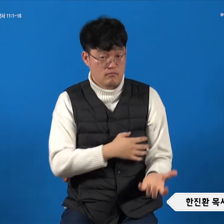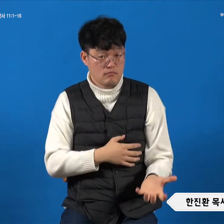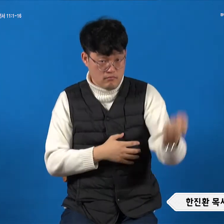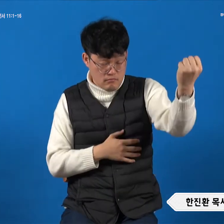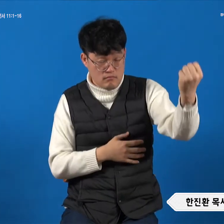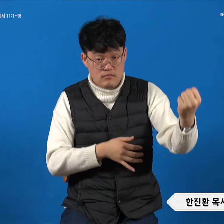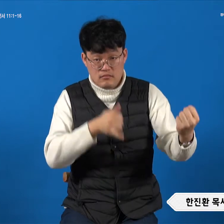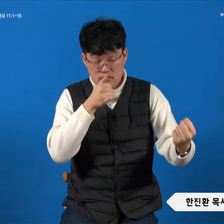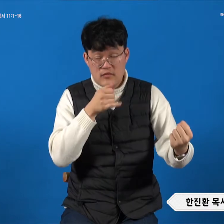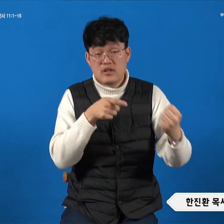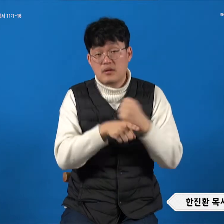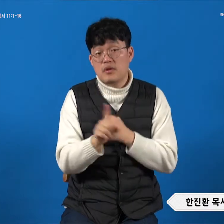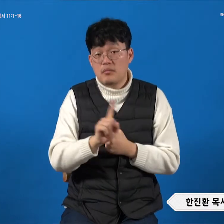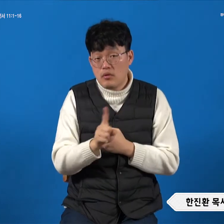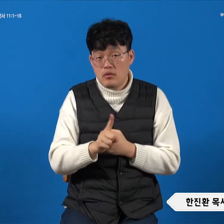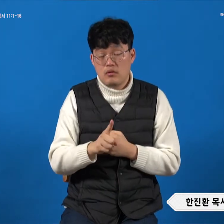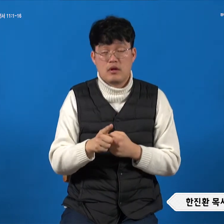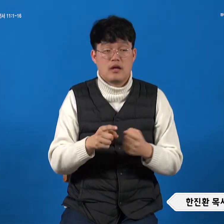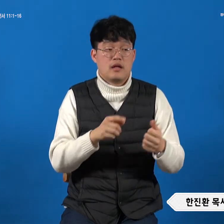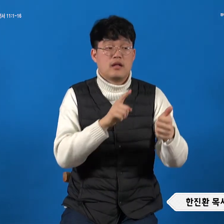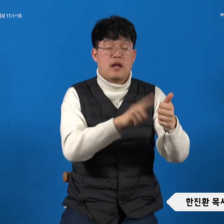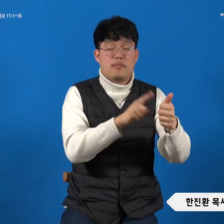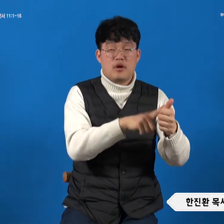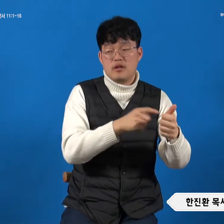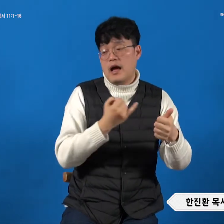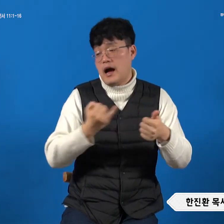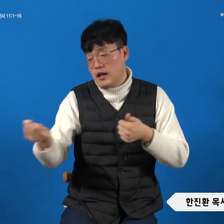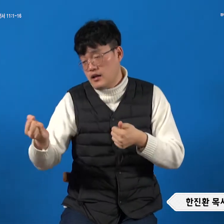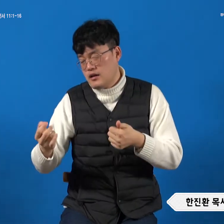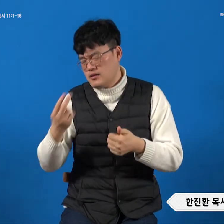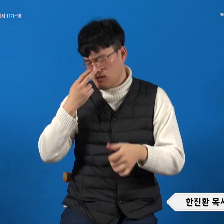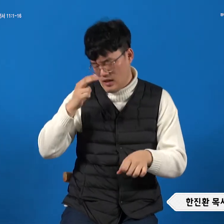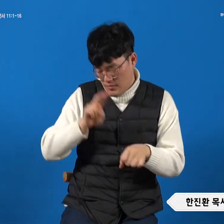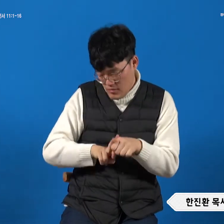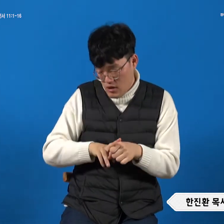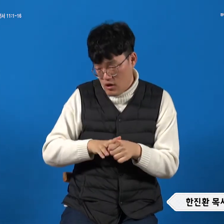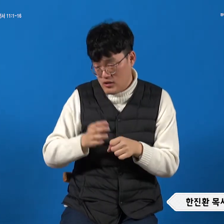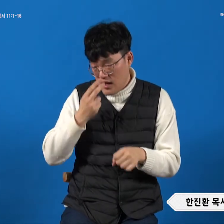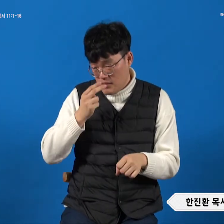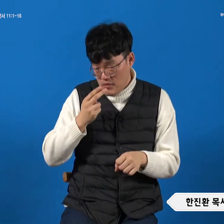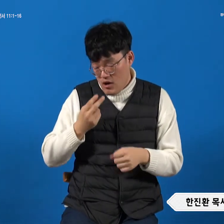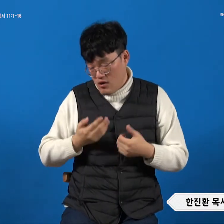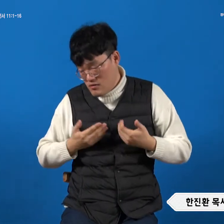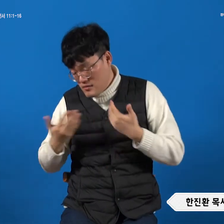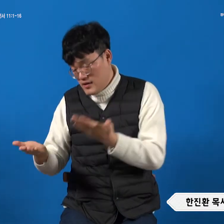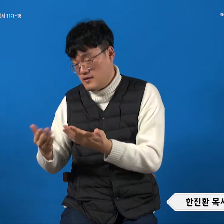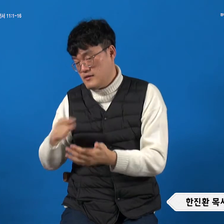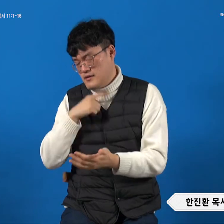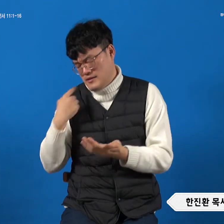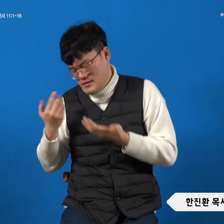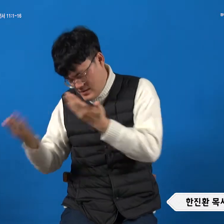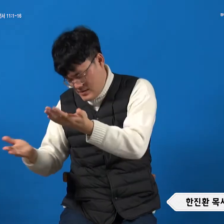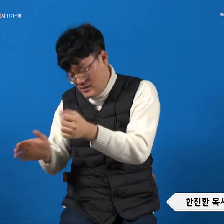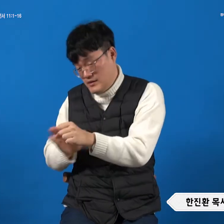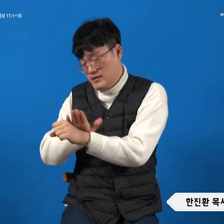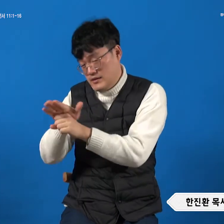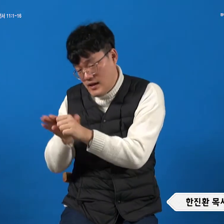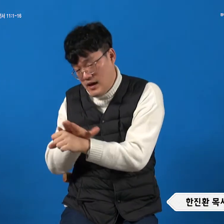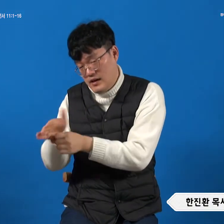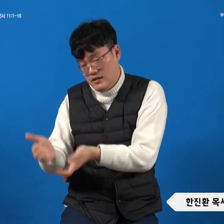말은 남편은 아내를 생명을 다해서 사랑할 수 있어야 된다. 그런 뜻입니다.